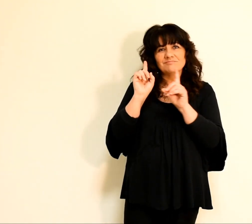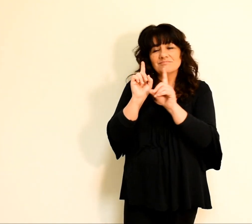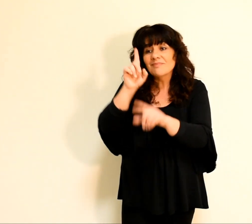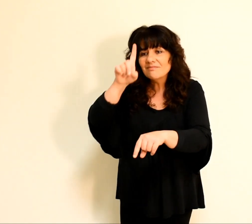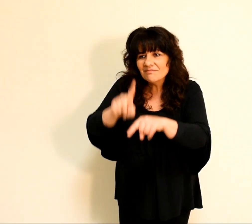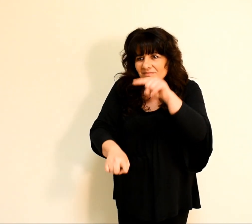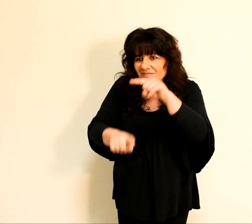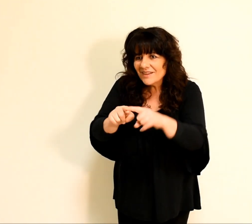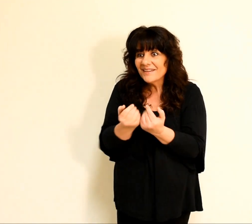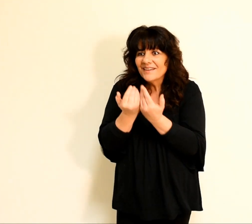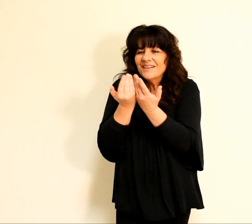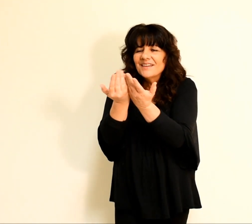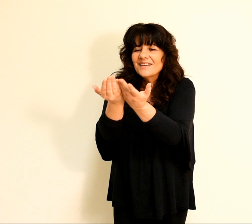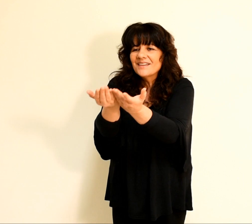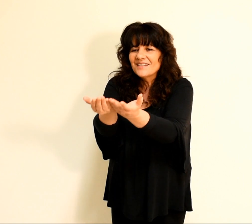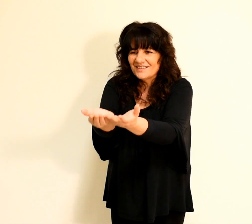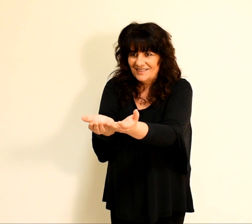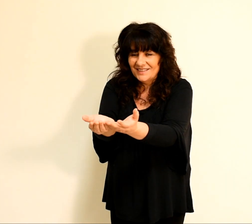Les rois de Saba et de Séba